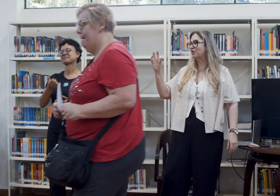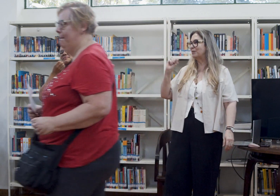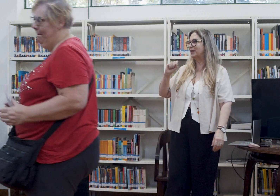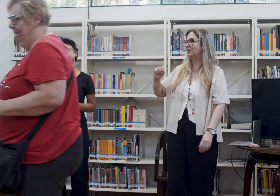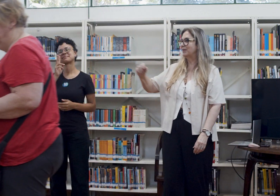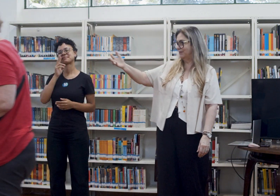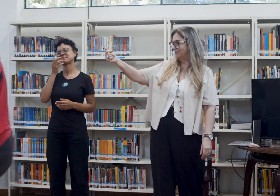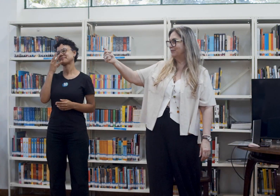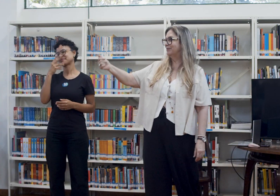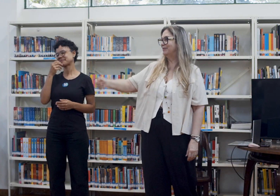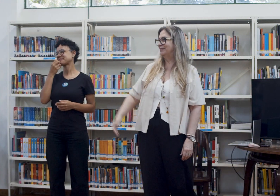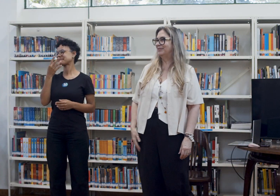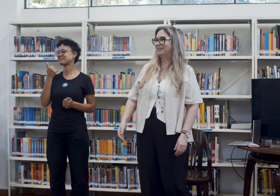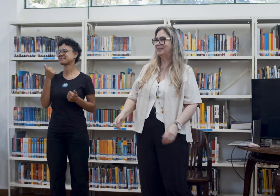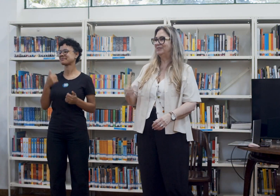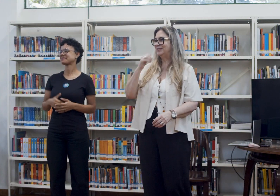a narrativa bem...